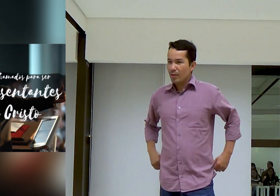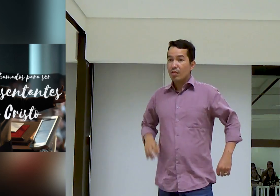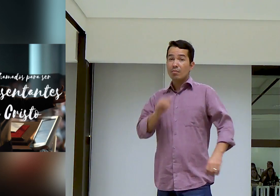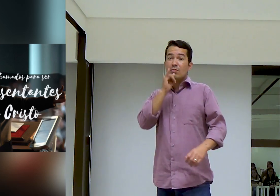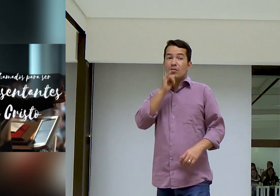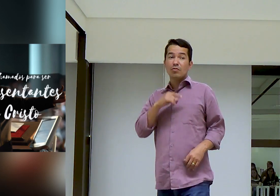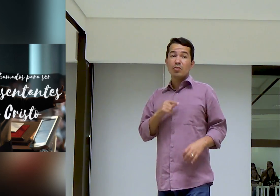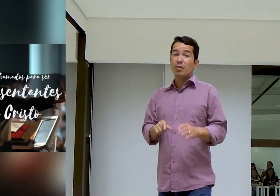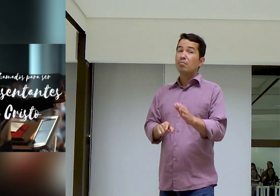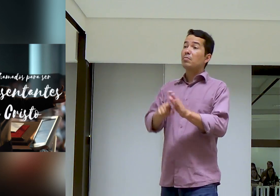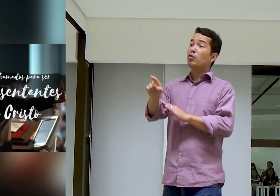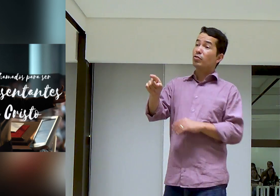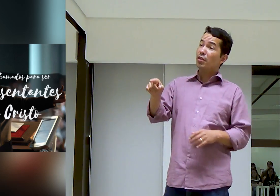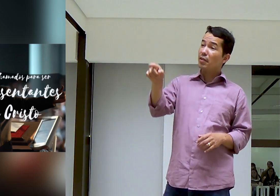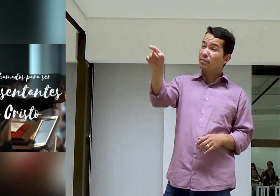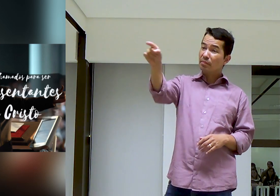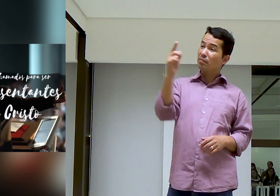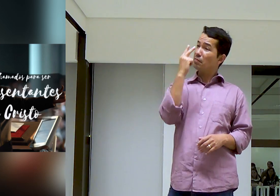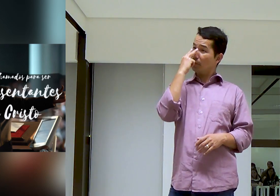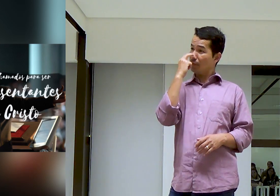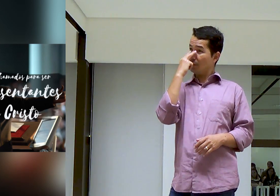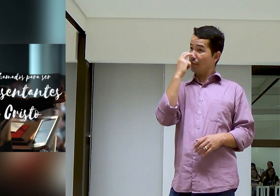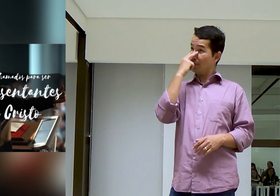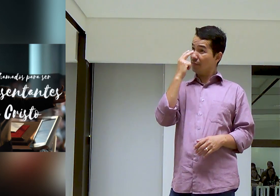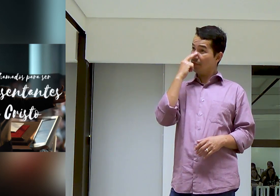tão difícil. Agora eu quero perguntar para você,